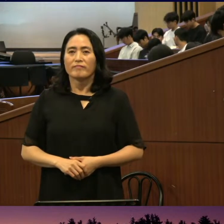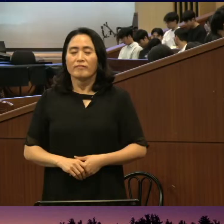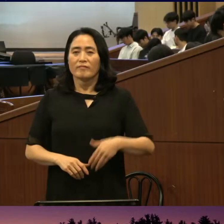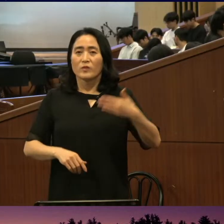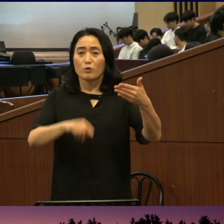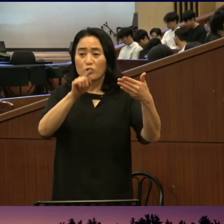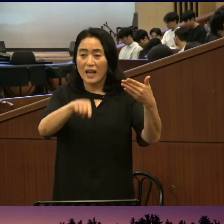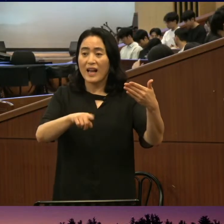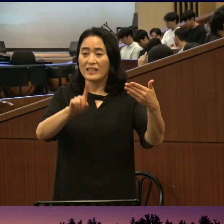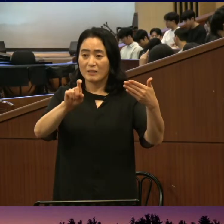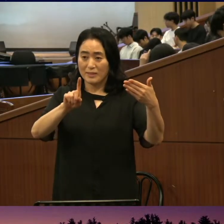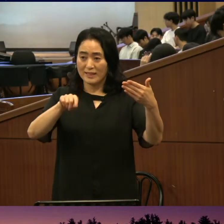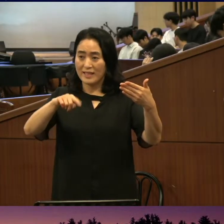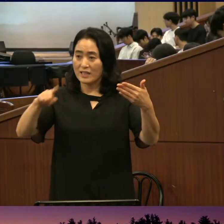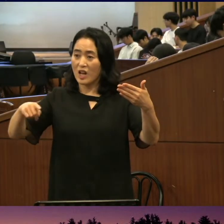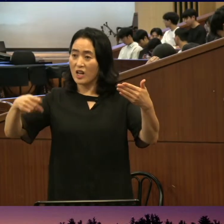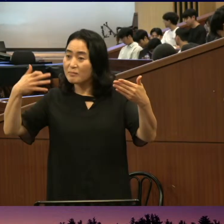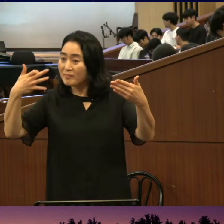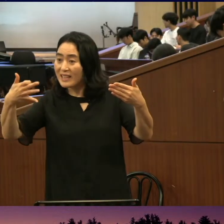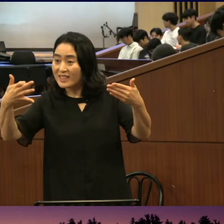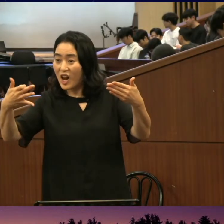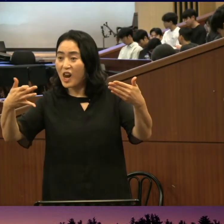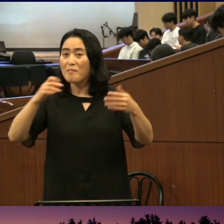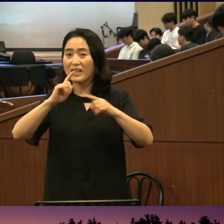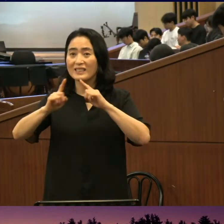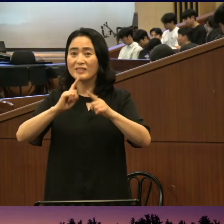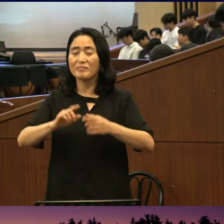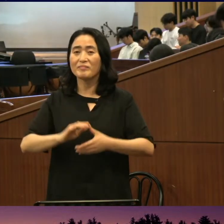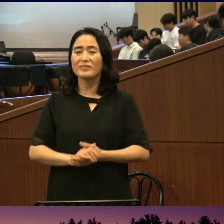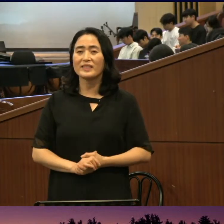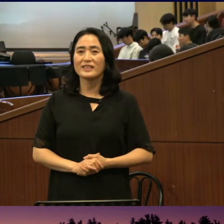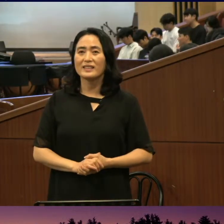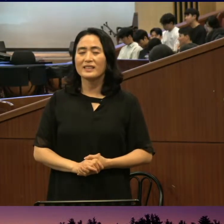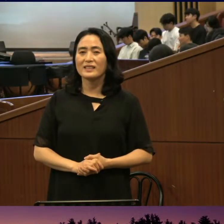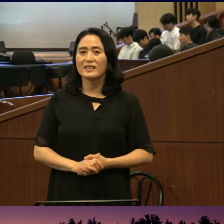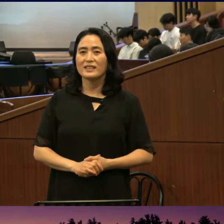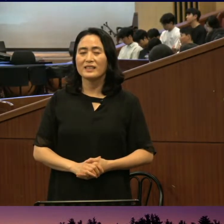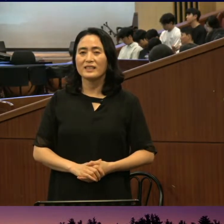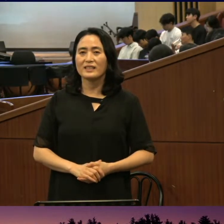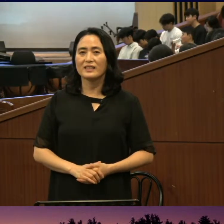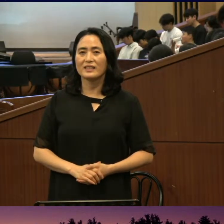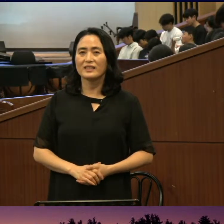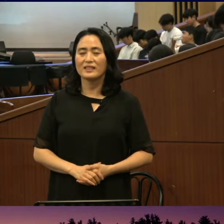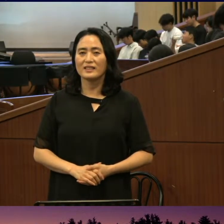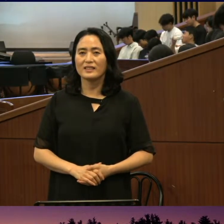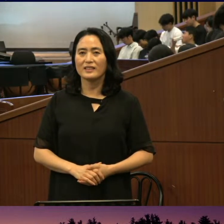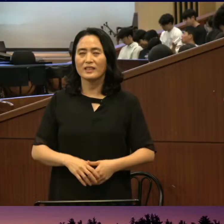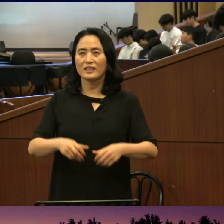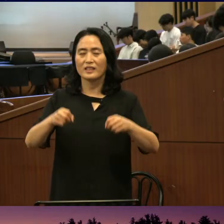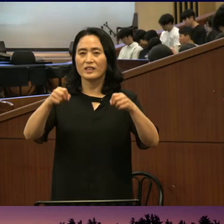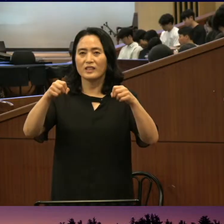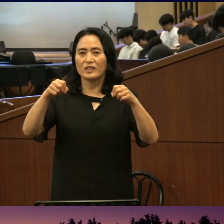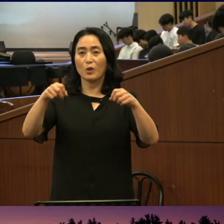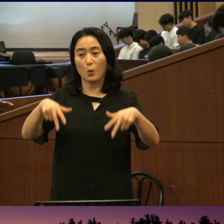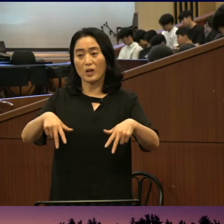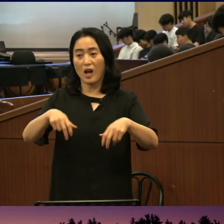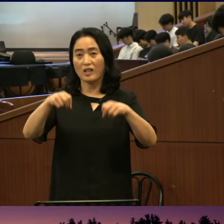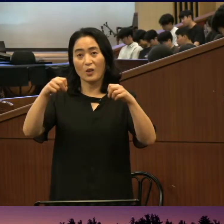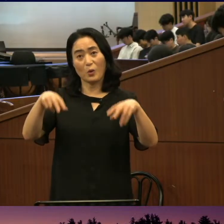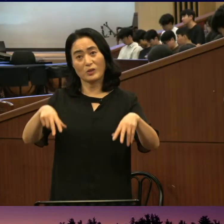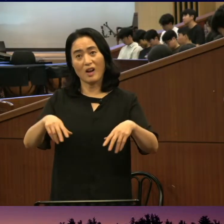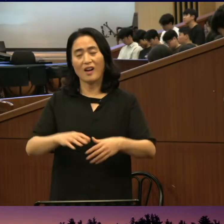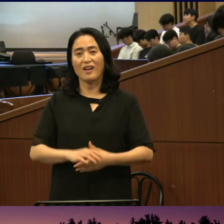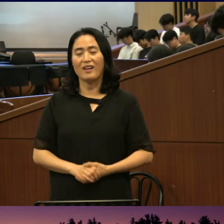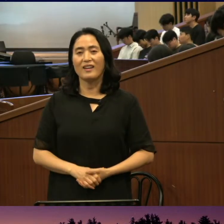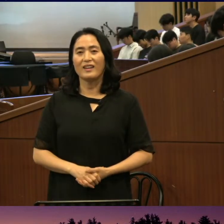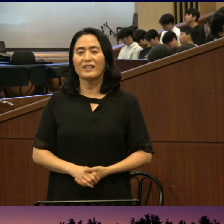11절부터 18절 말씀을 제가 보겠습니다. 전도서 9장 11절로